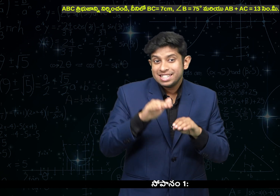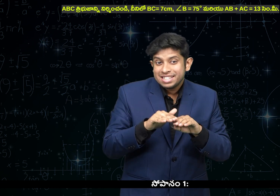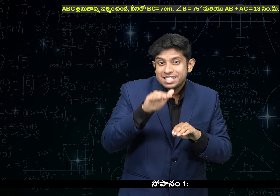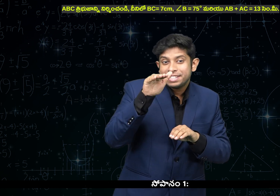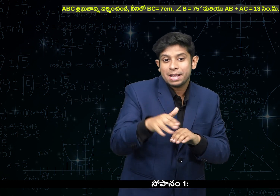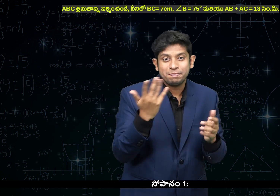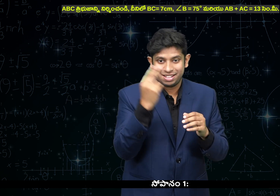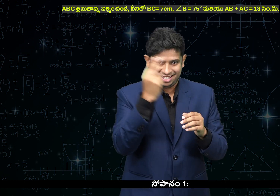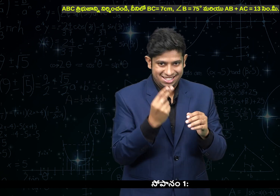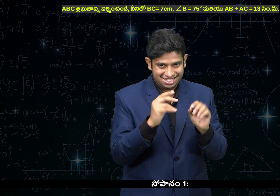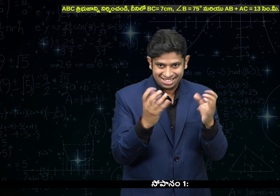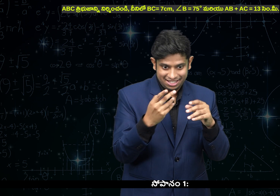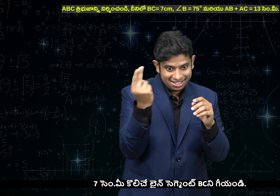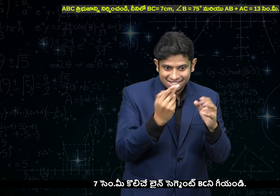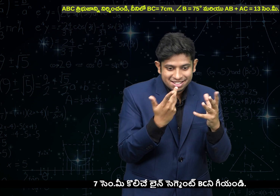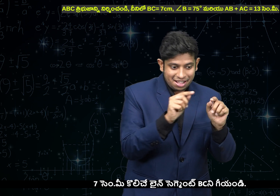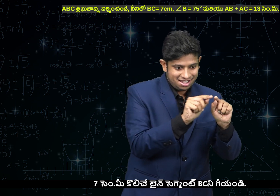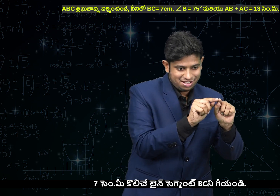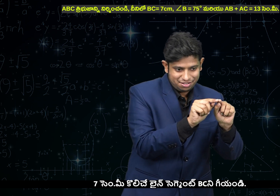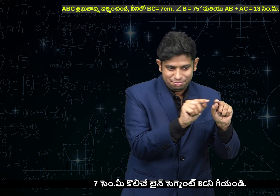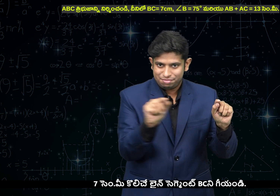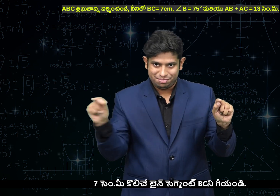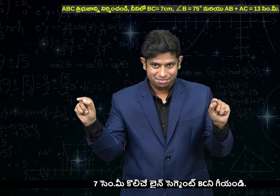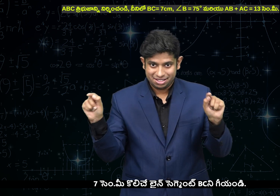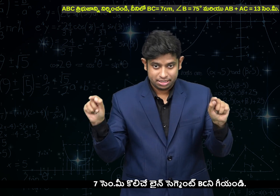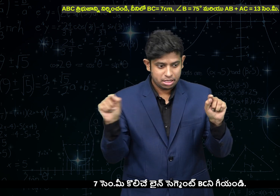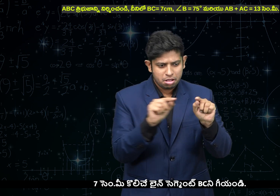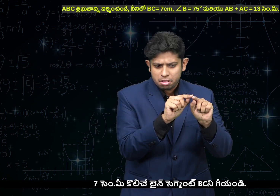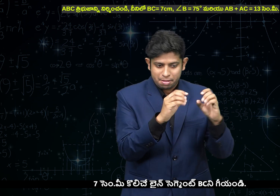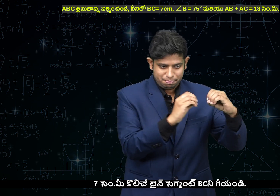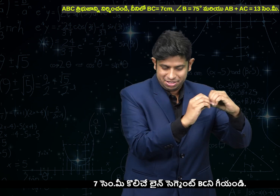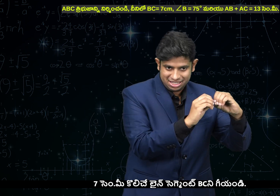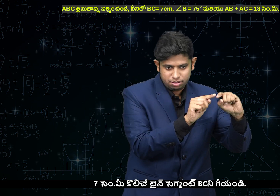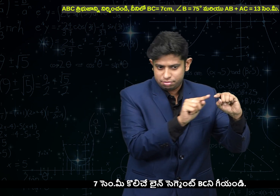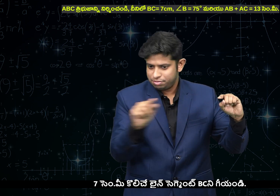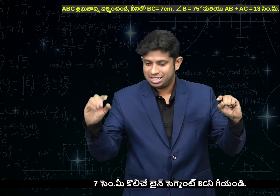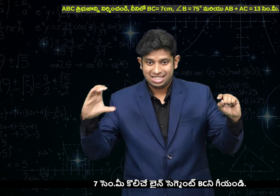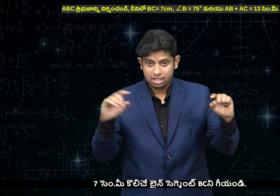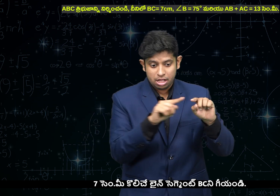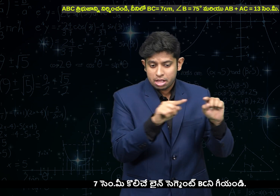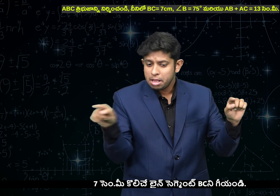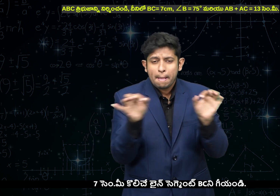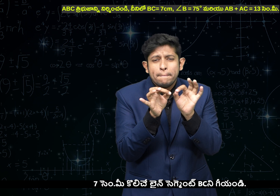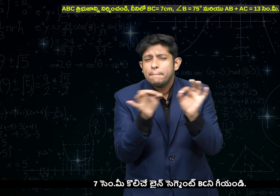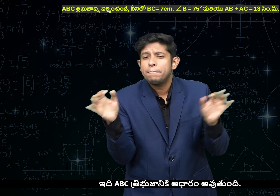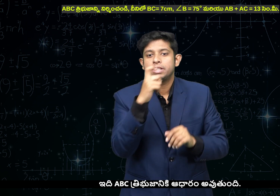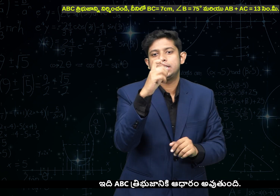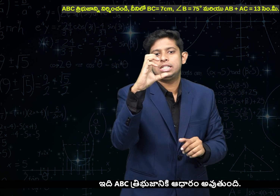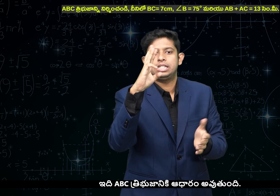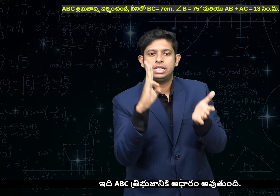సోపానం 1. 7 సెంటీమీటర్లు కొలిచే లైన్ సెగ్మెంట్ బీసీని గీయండి. ఇది